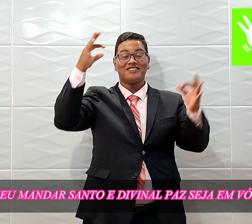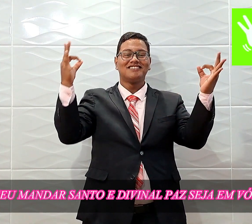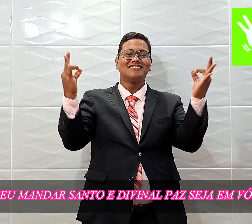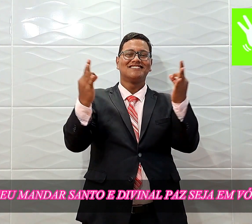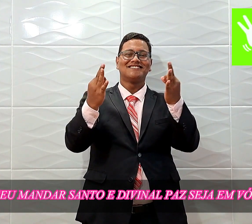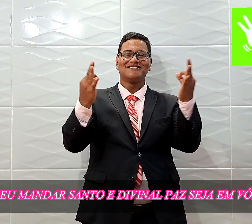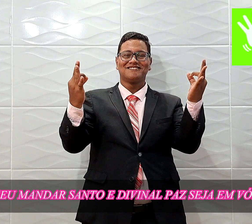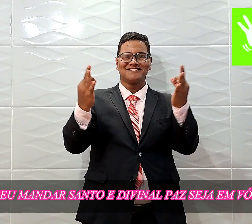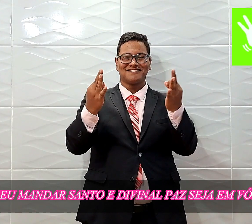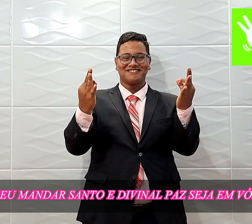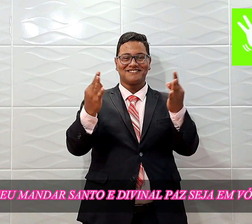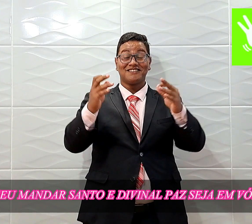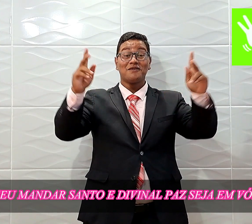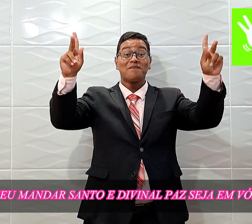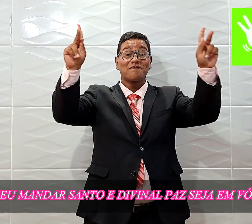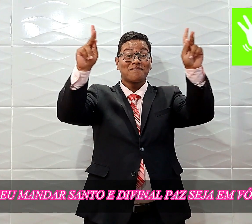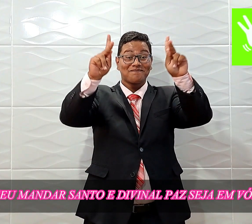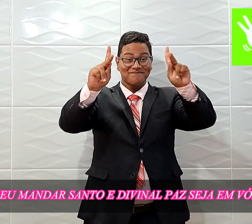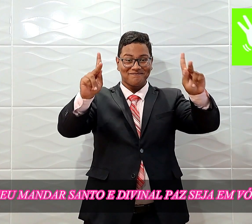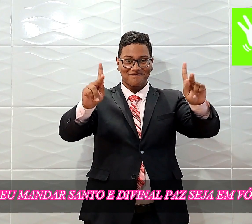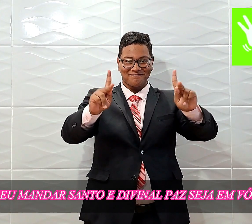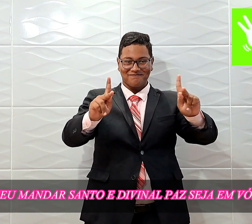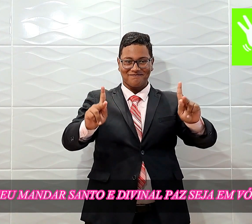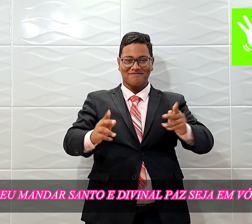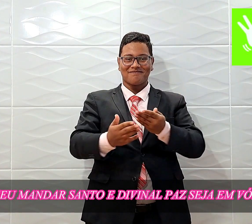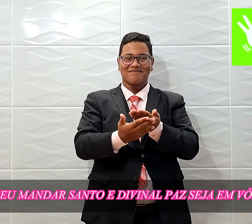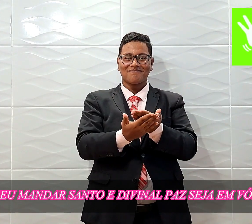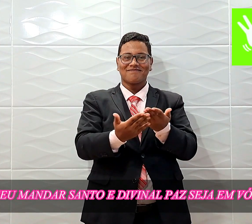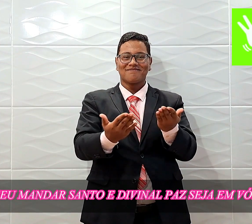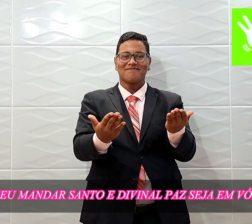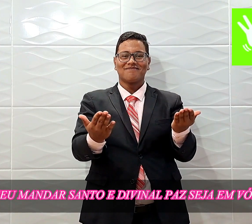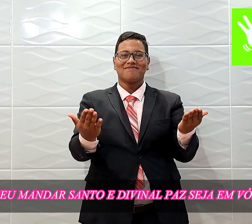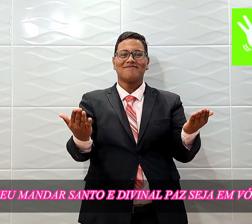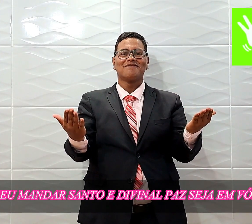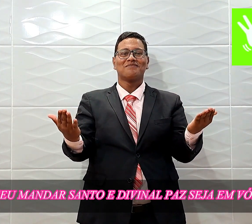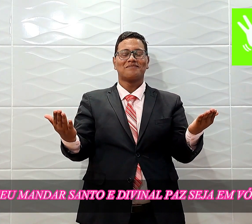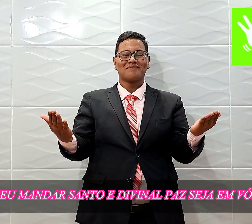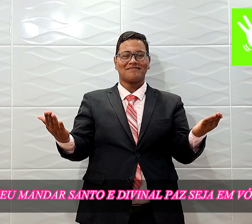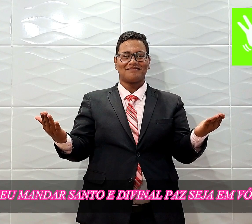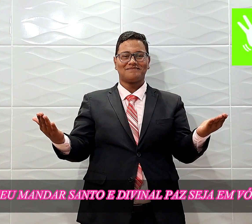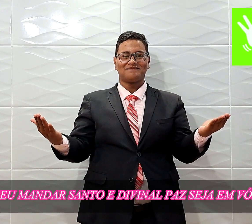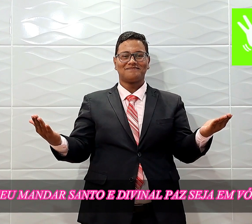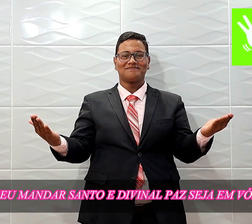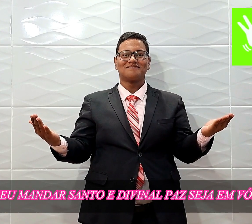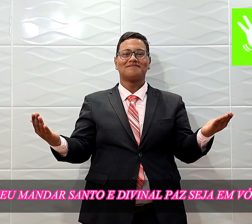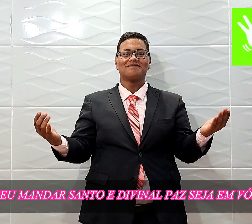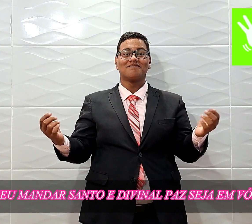divinal Paz seja em vós